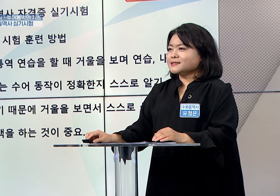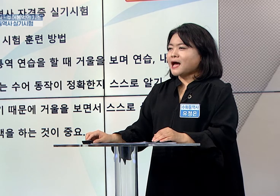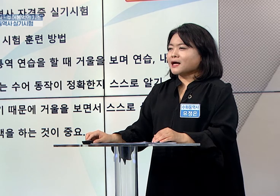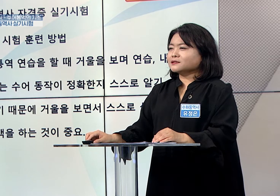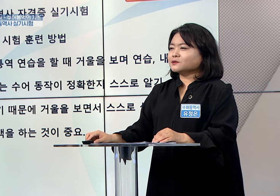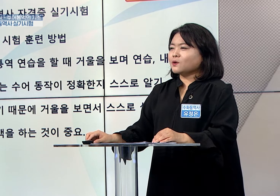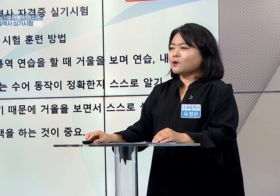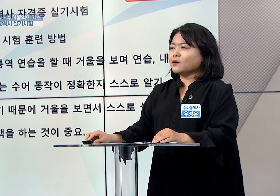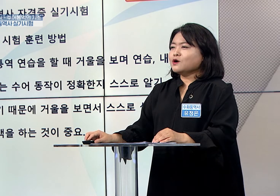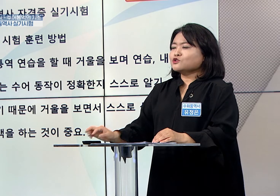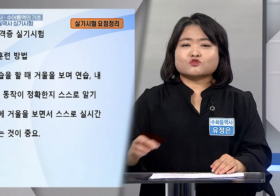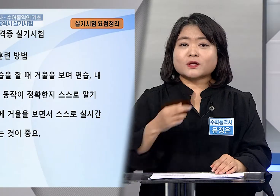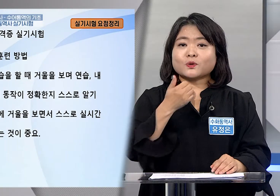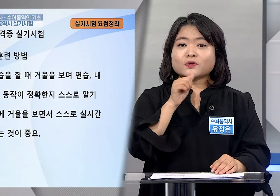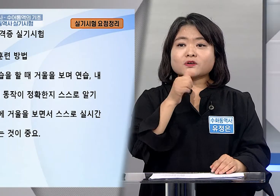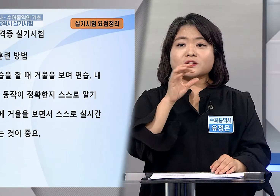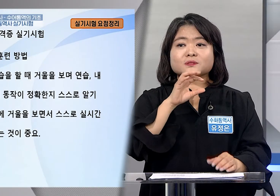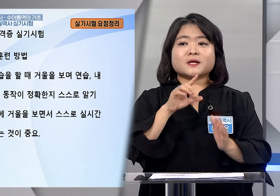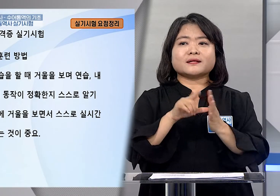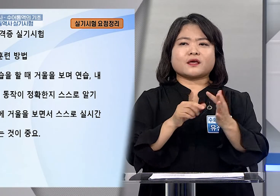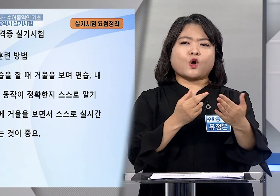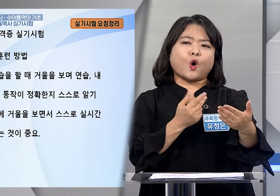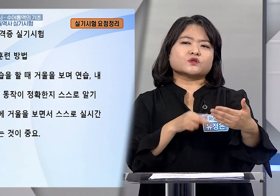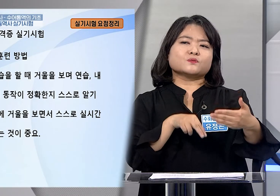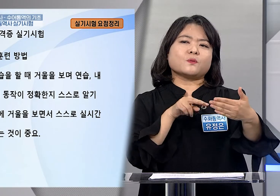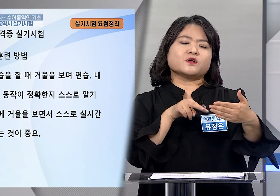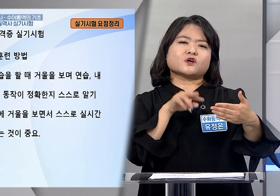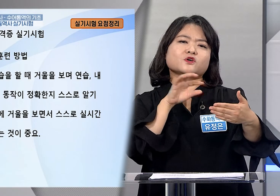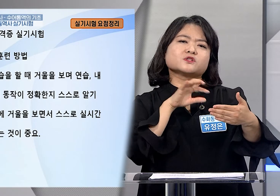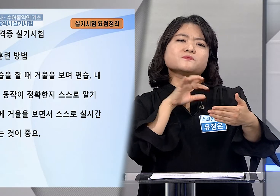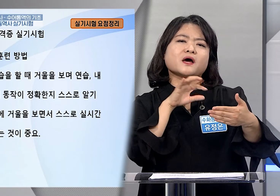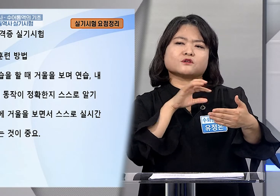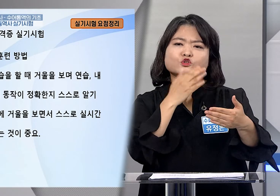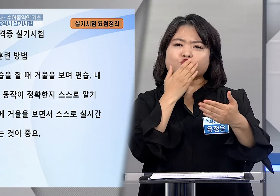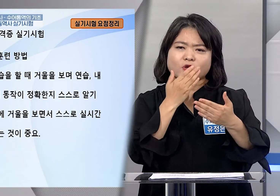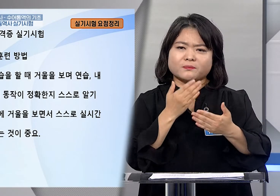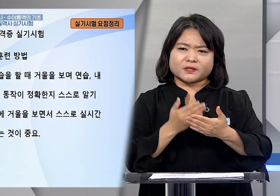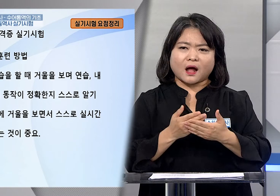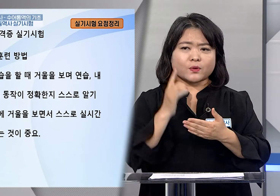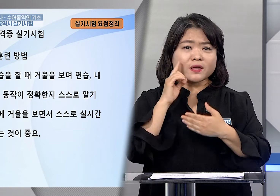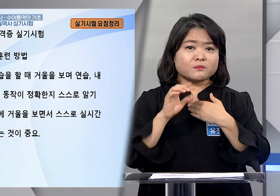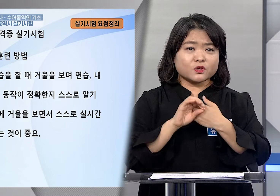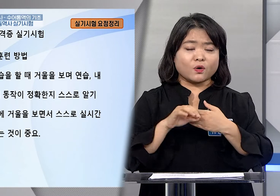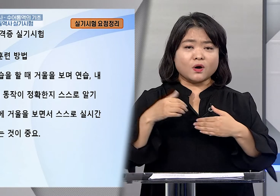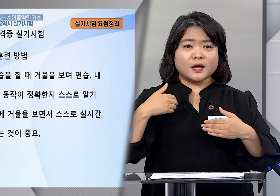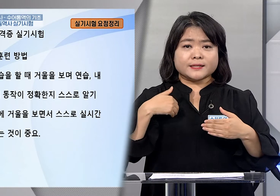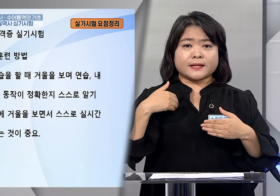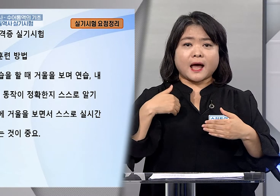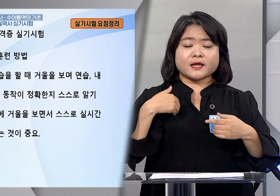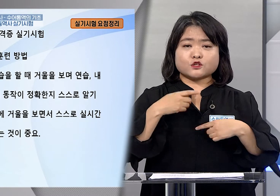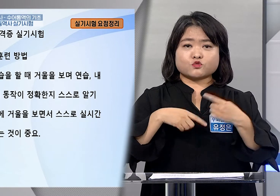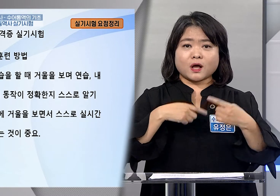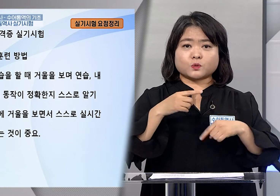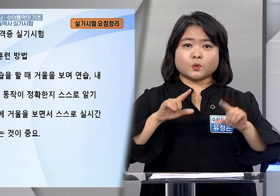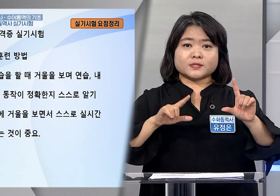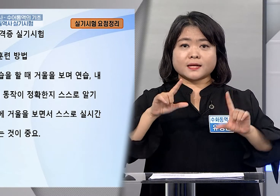자, 그리고 수화통역 연습을 할 때 거울을 보면서 연습하는 거 중요합니다. 왜냐하면요, 나의 수화